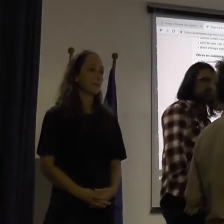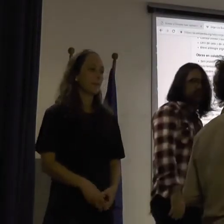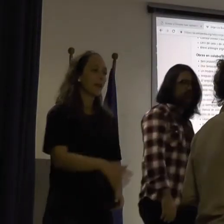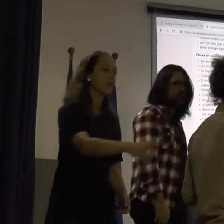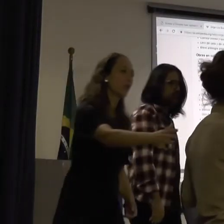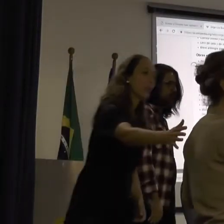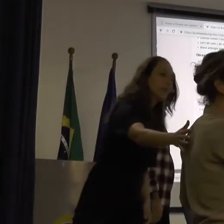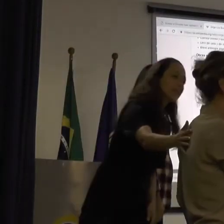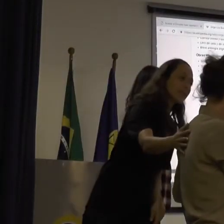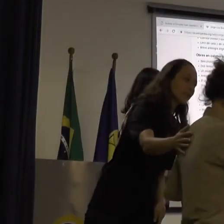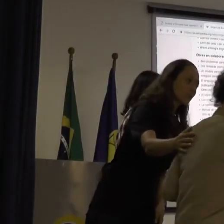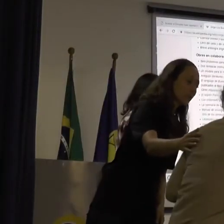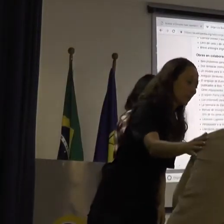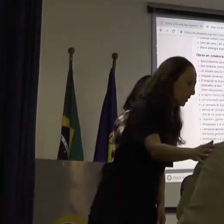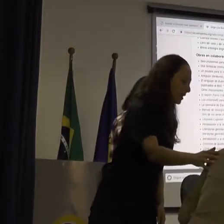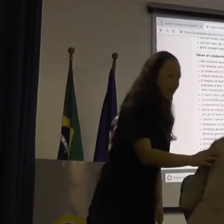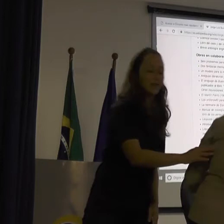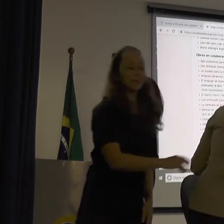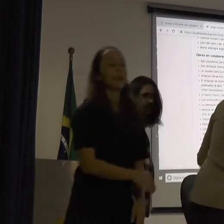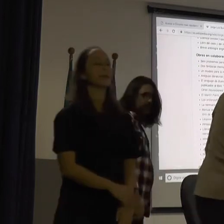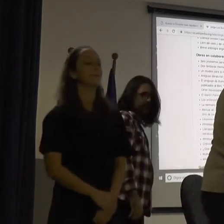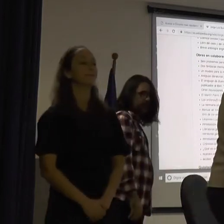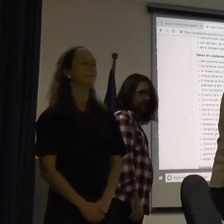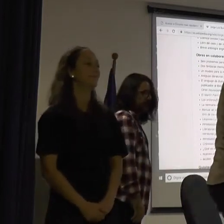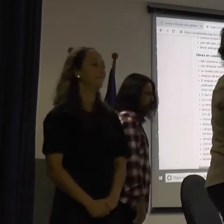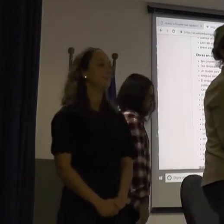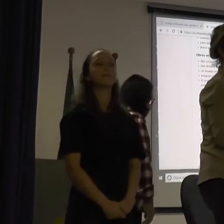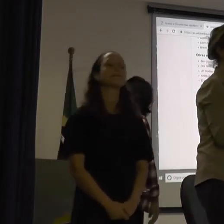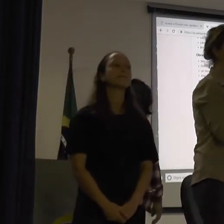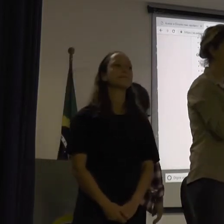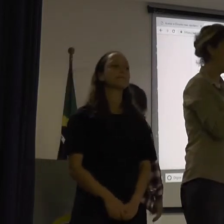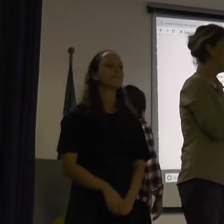Bom dia, sou a Michelle.